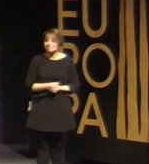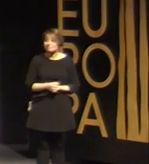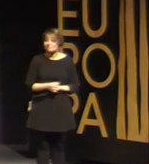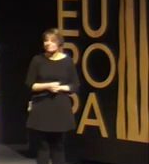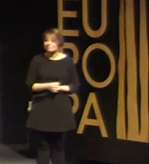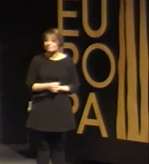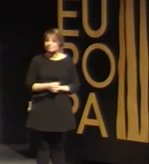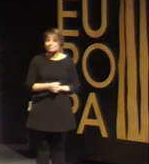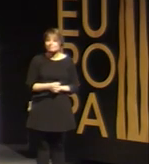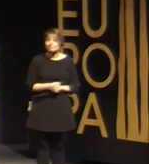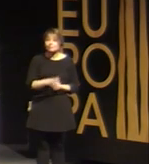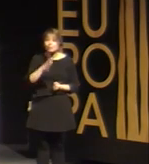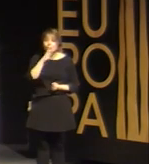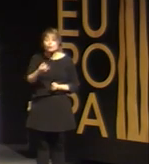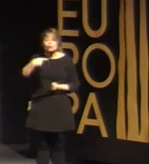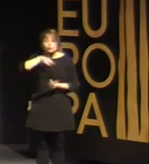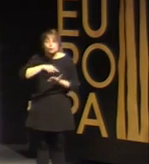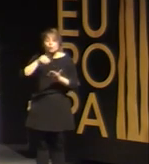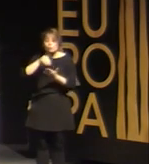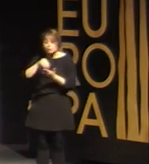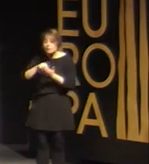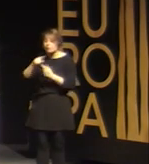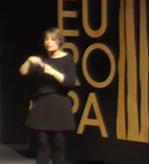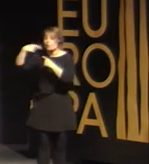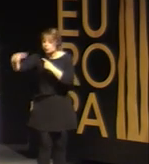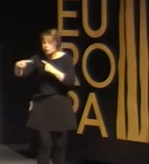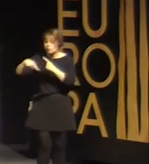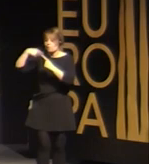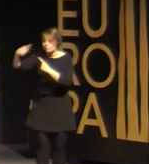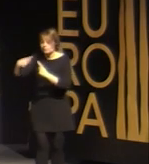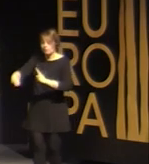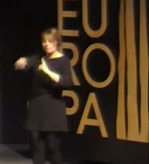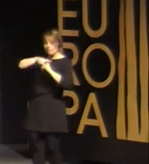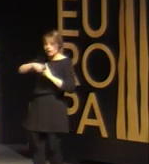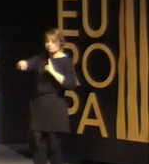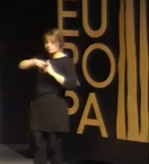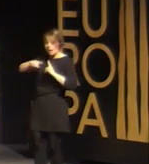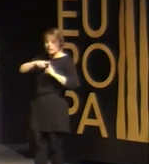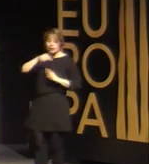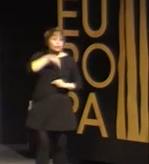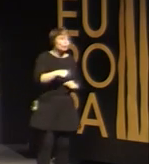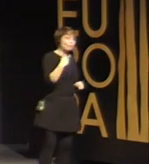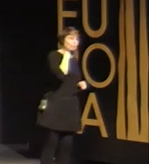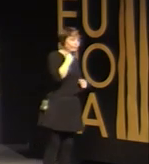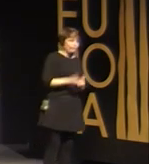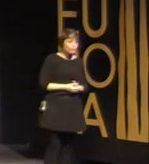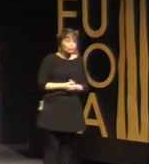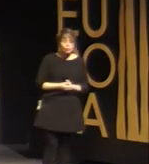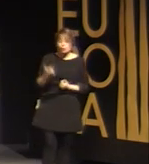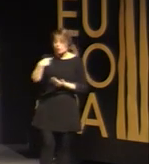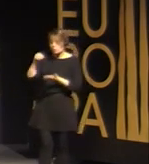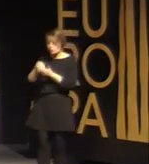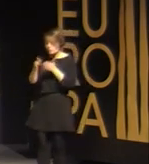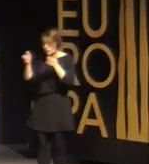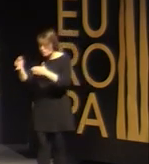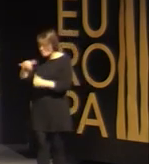porque sacrificamos tanto por mañana que nos perdemos hoy y sacrifico mucho por